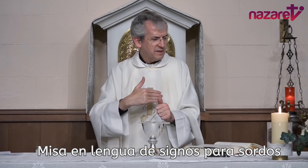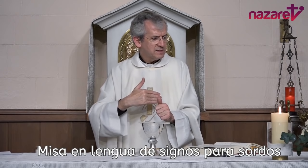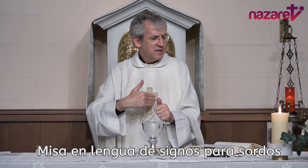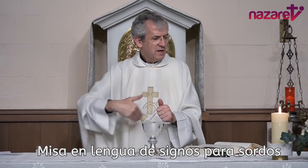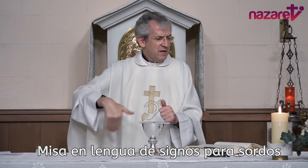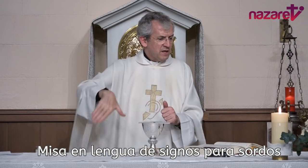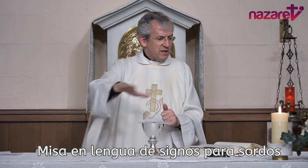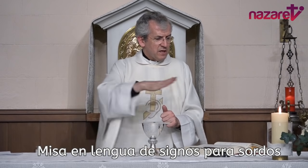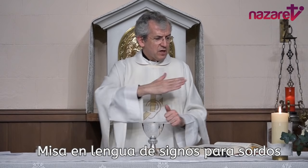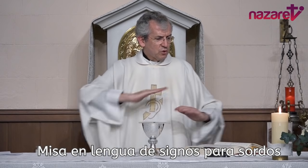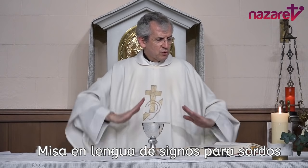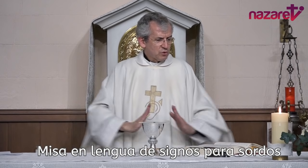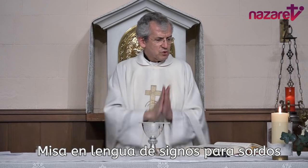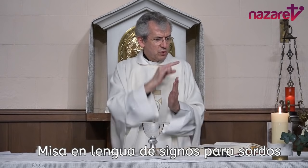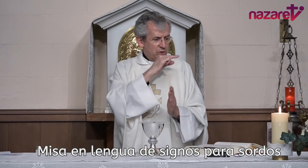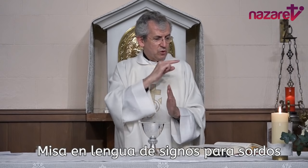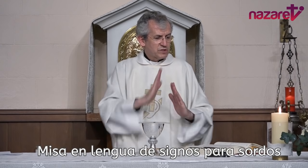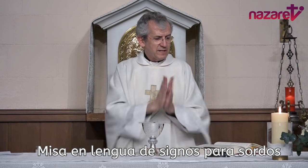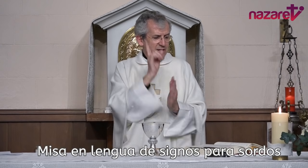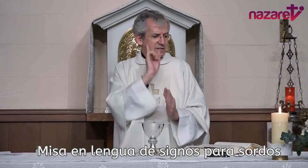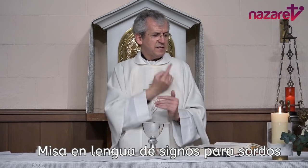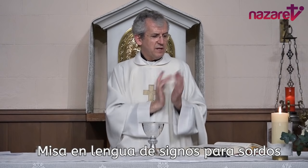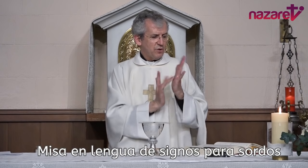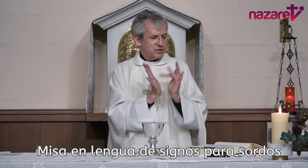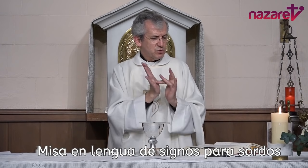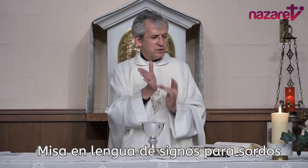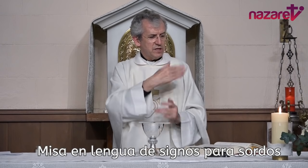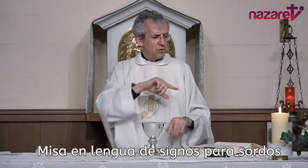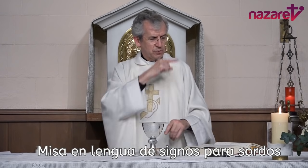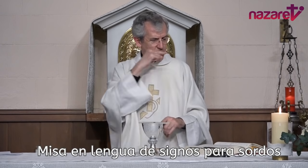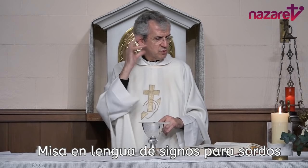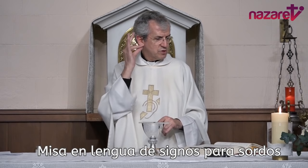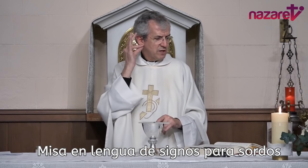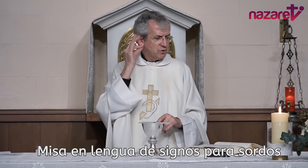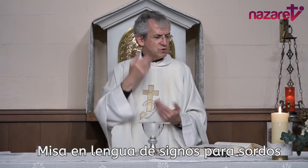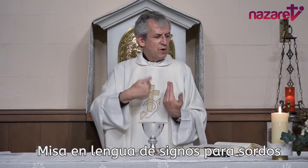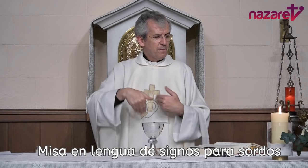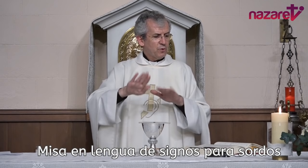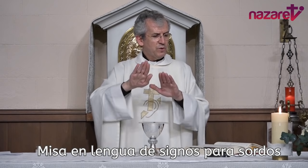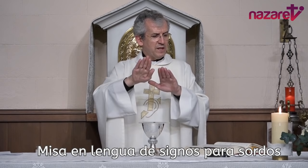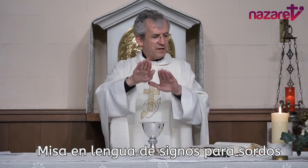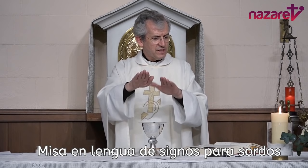mártires, y con todos, con Santa Teresita el Niño Jesús y con todos los santos, por cuya